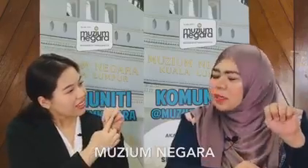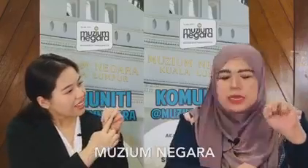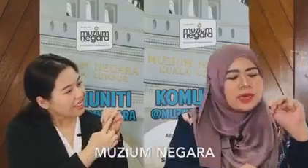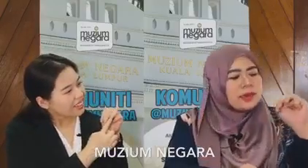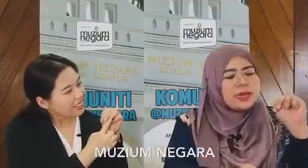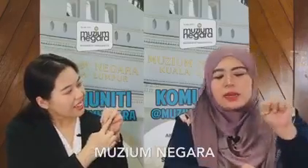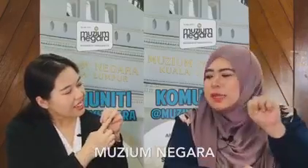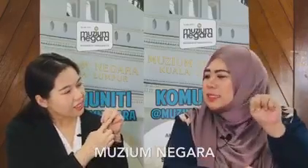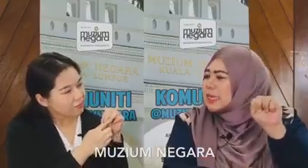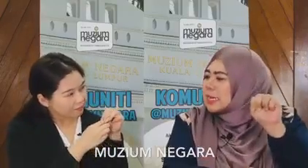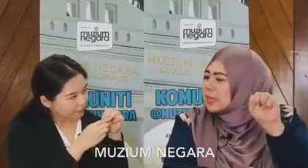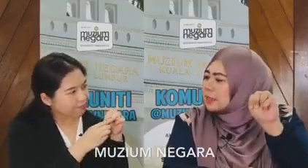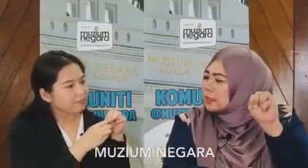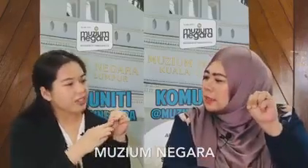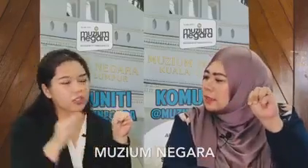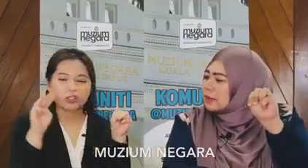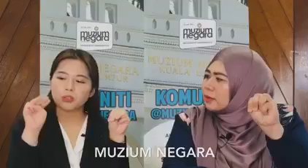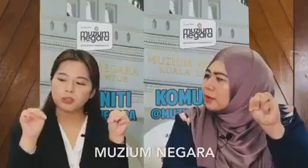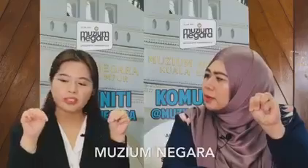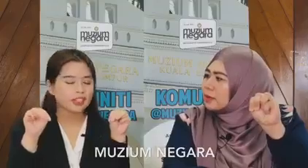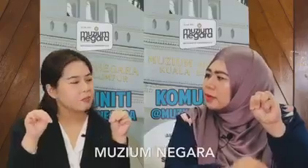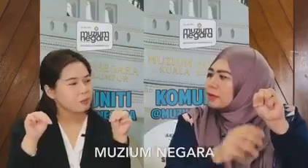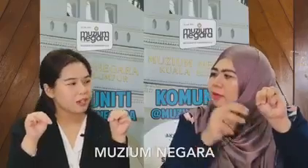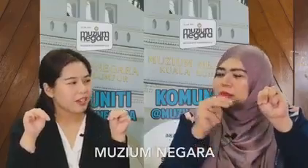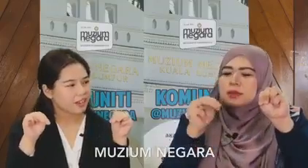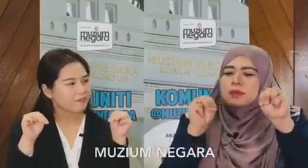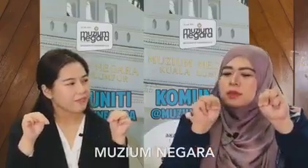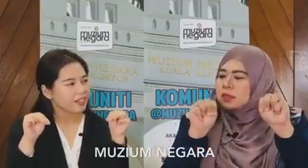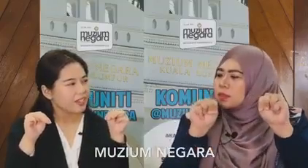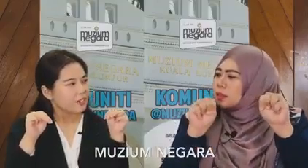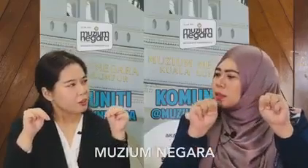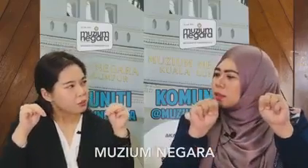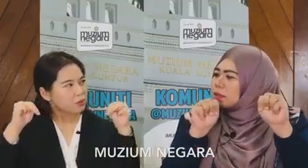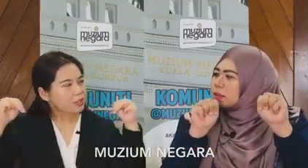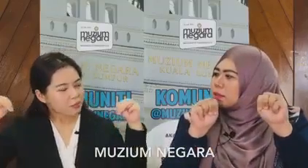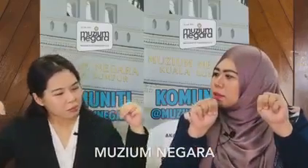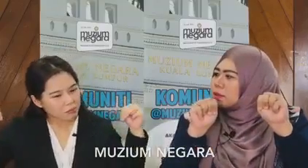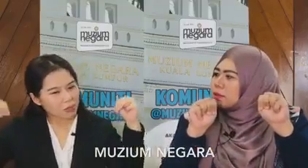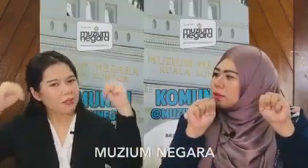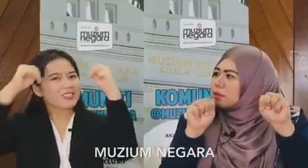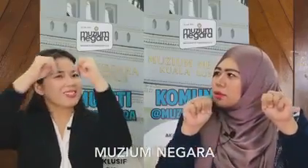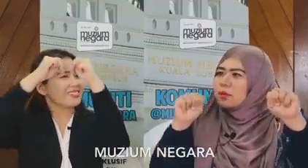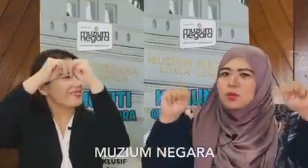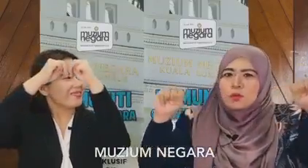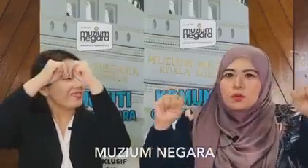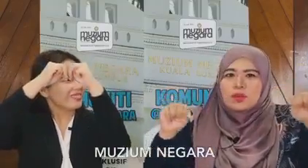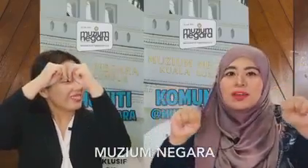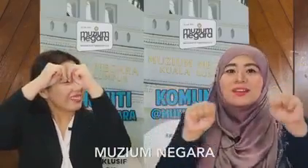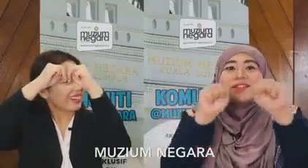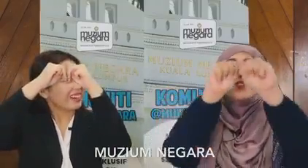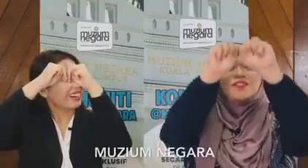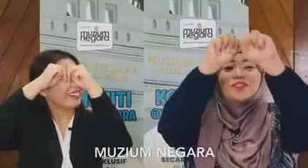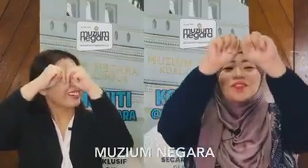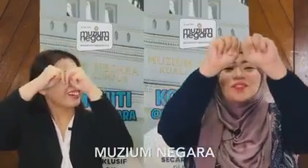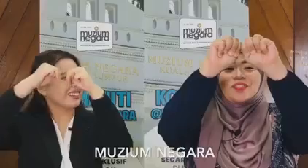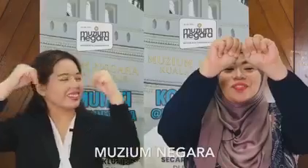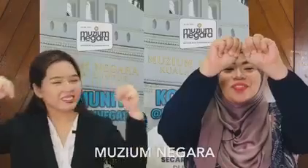Okey, Kak Dada belajar sekali lah. So dua-dua tangan pun buat M. Ha. Lepas tu buat macam bumbung museum. Naik ke atas. Dia